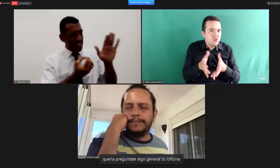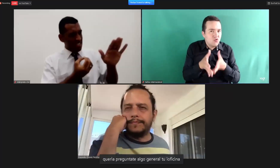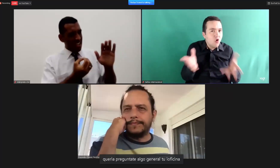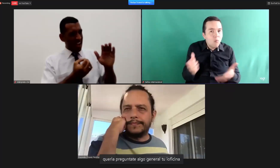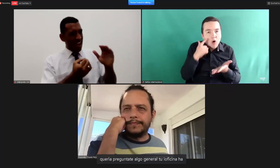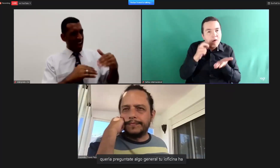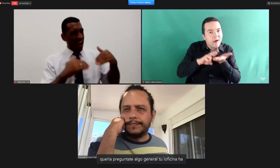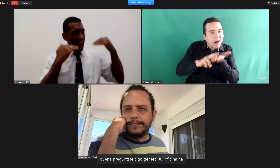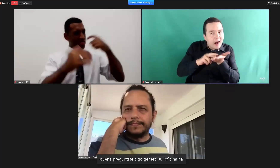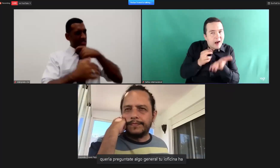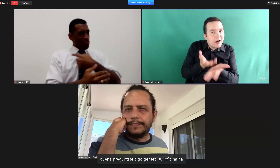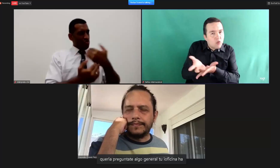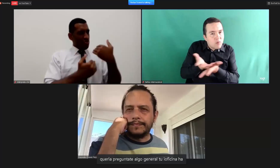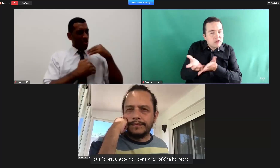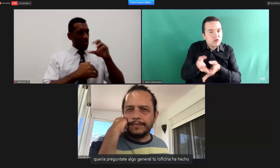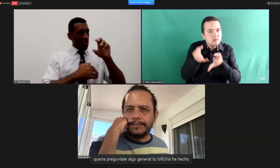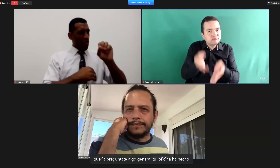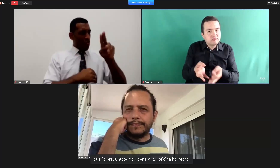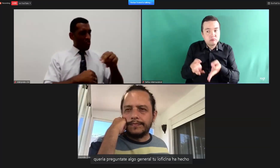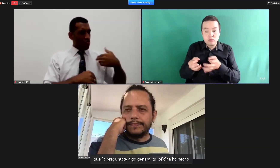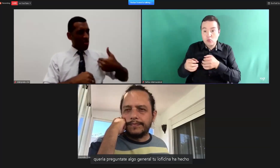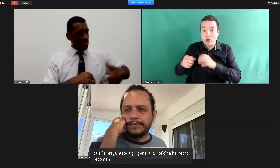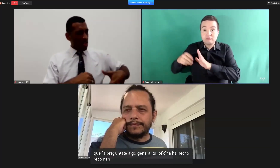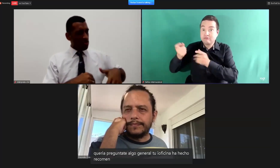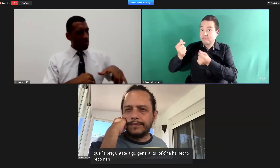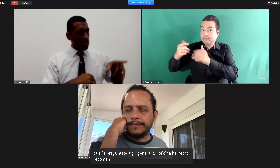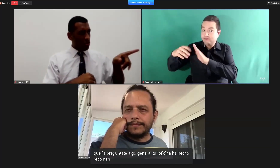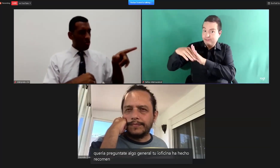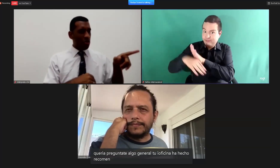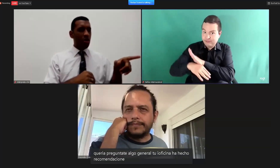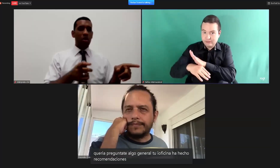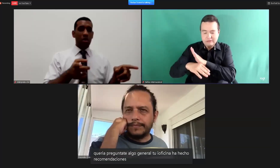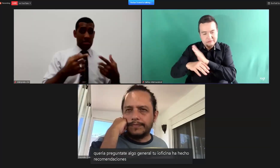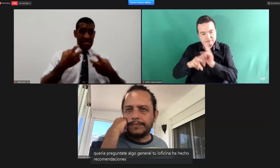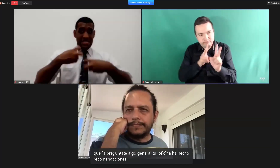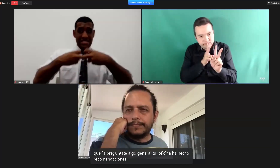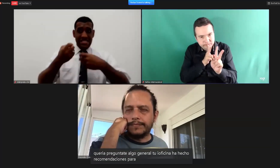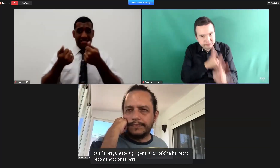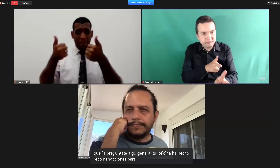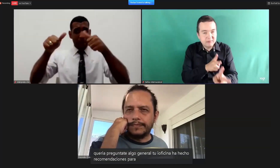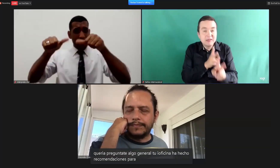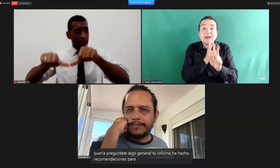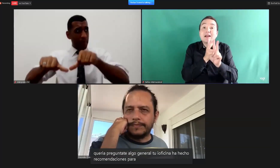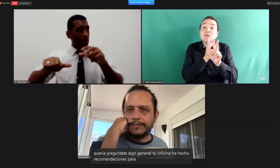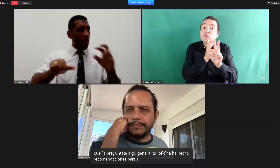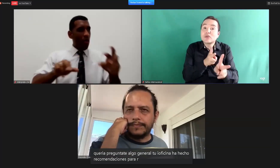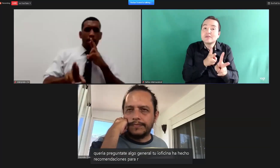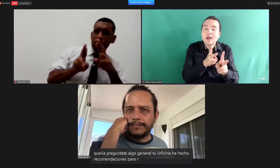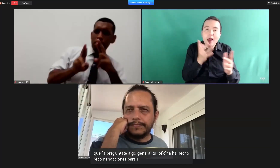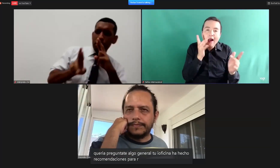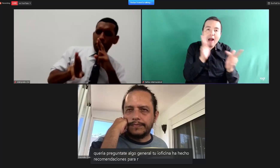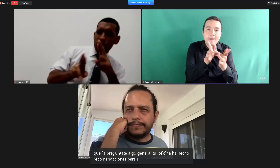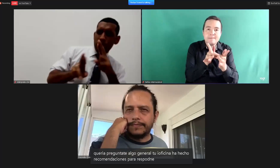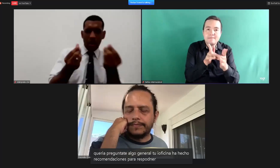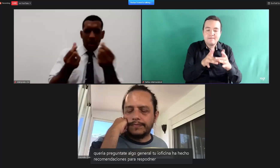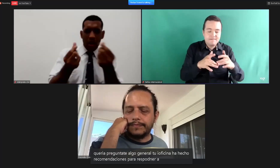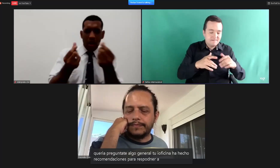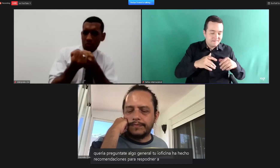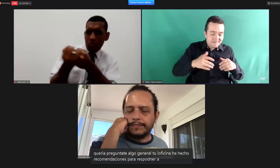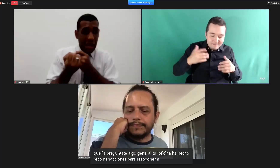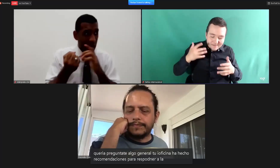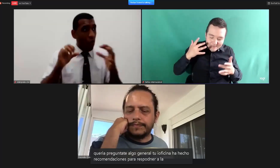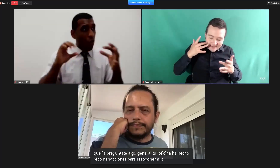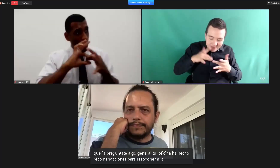que esa respuesta económica, socioeconómica a la crisis sea una respuesta basada en derechos humanos. ¿Nos podrías dar algunos